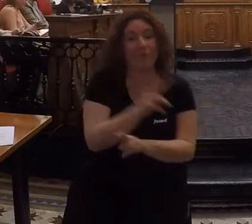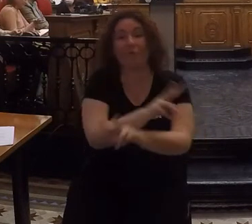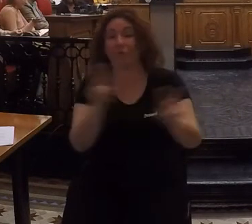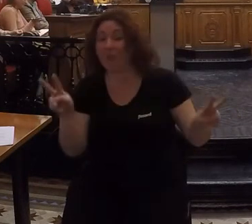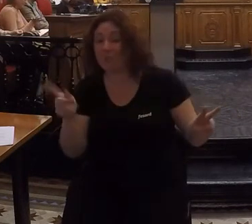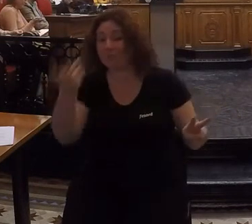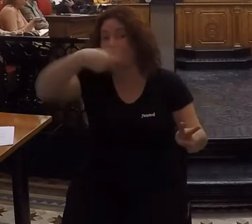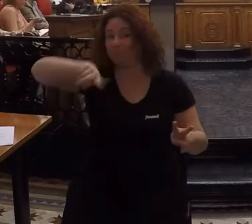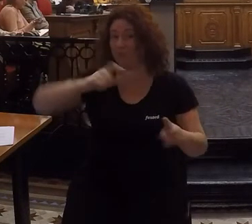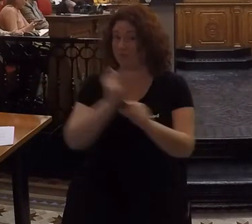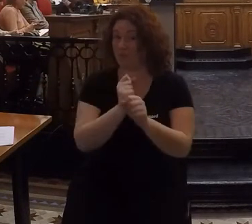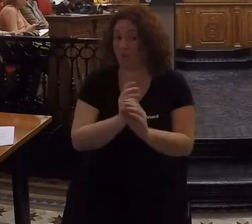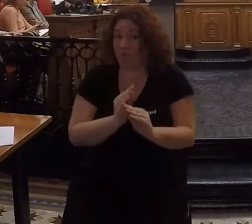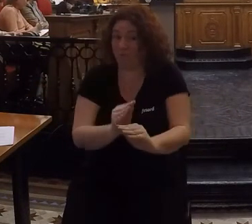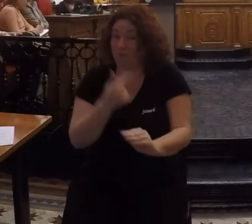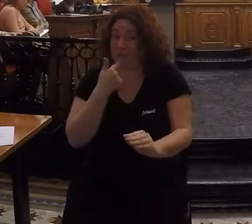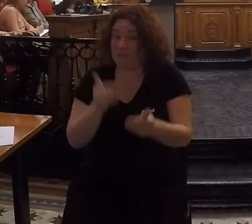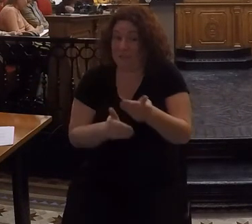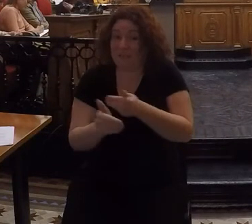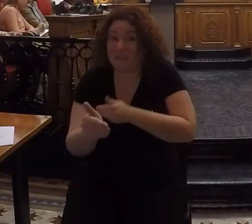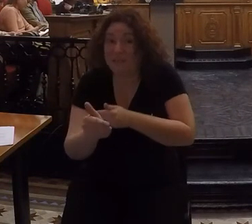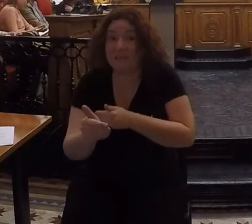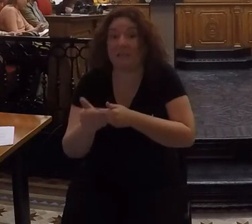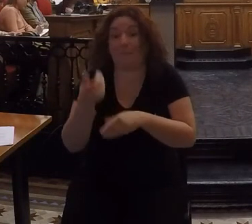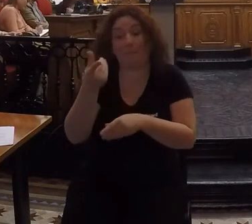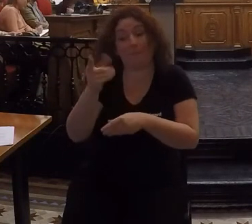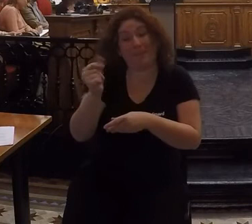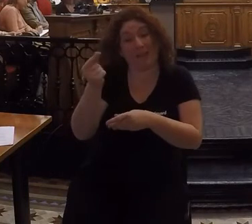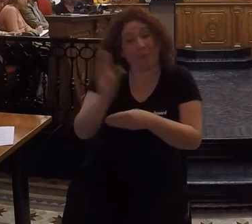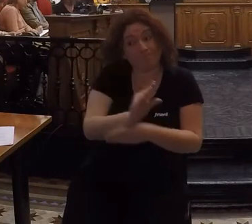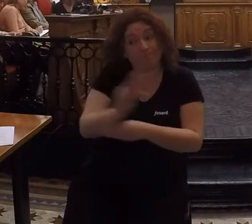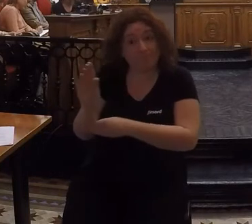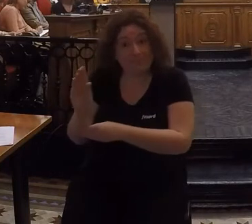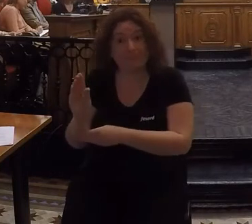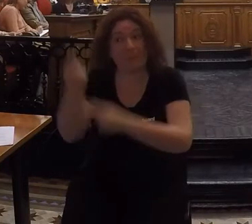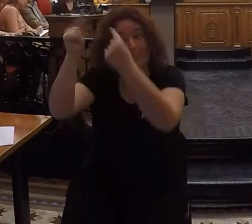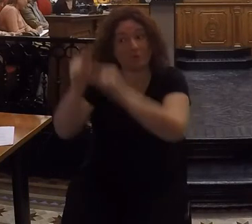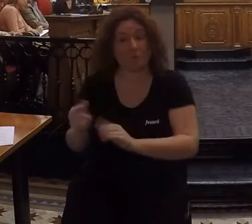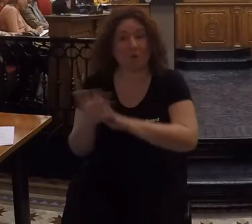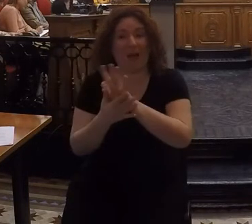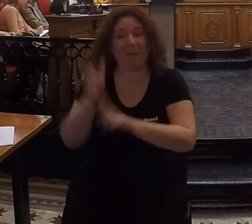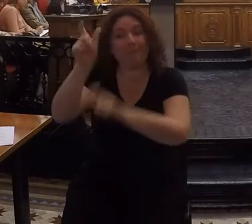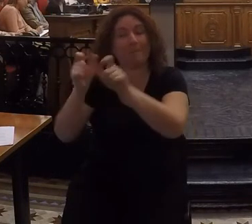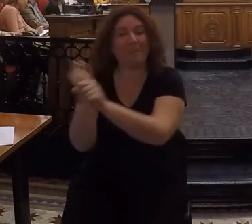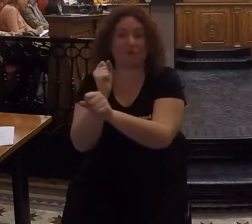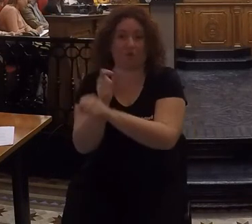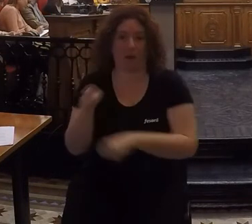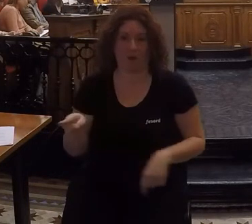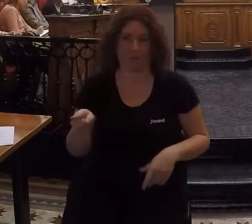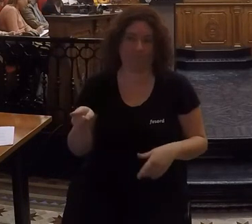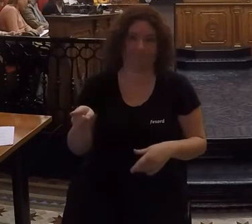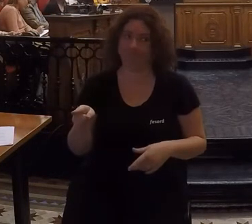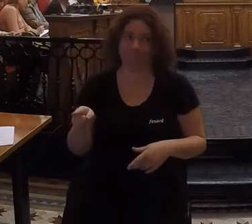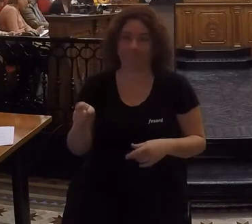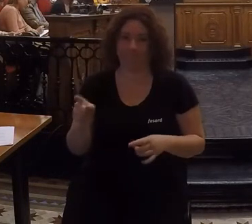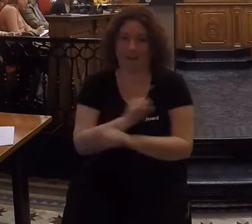llevan no sea real la partida presupuestada para el tema de personal. Y eso sería una ilegalidad en el presupuesto,